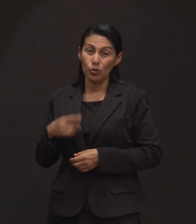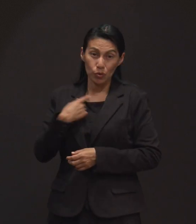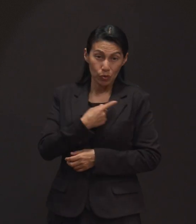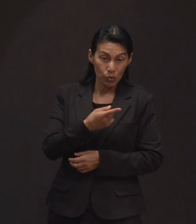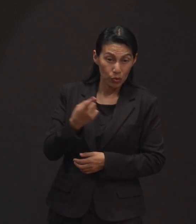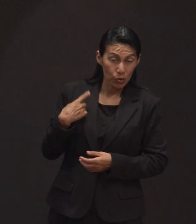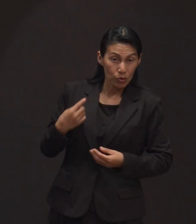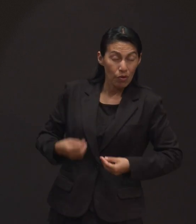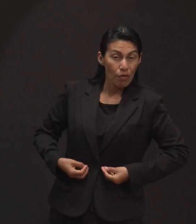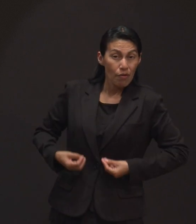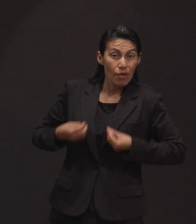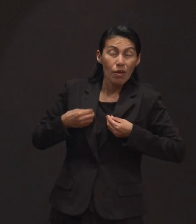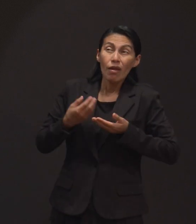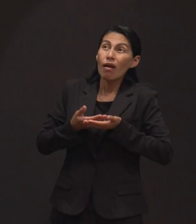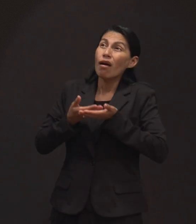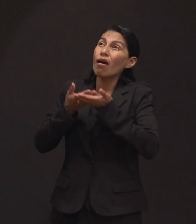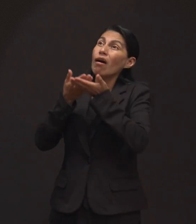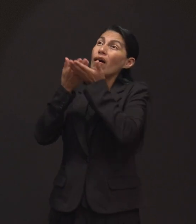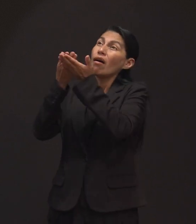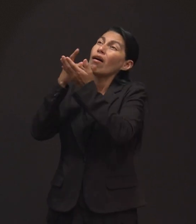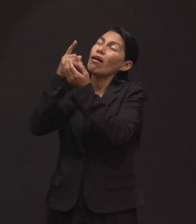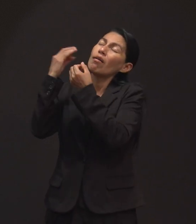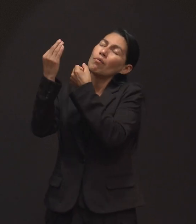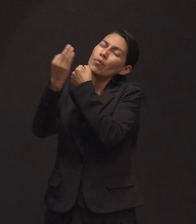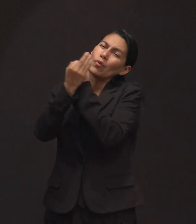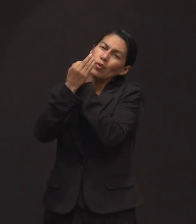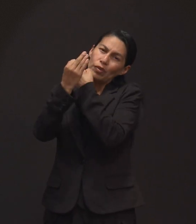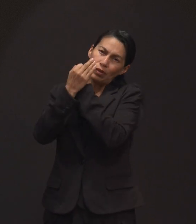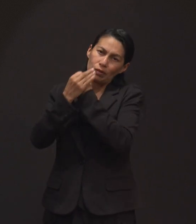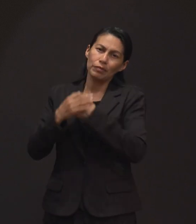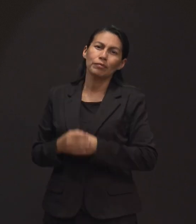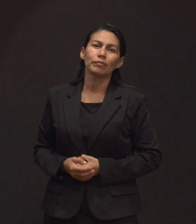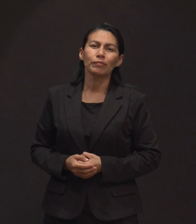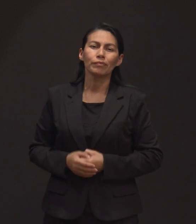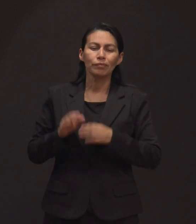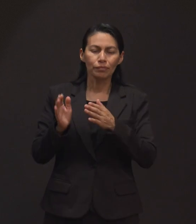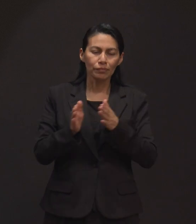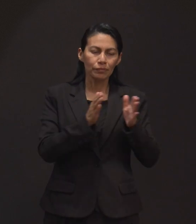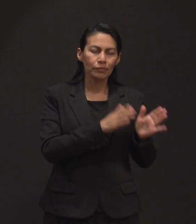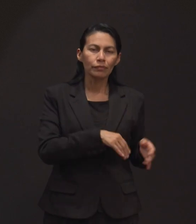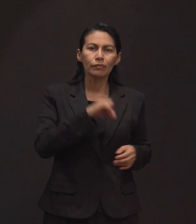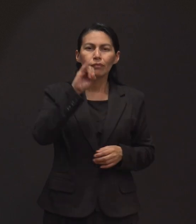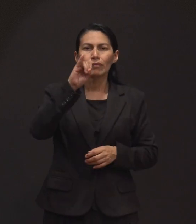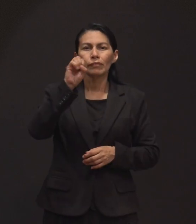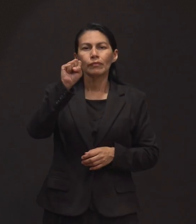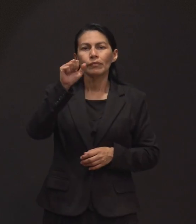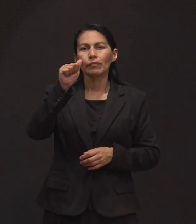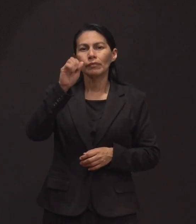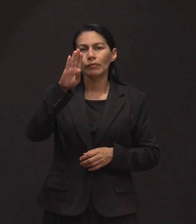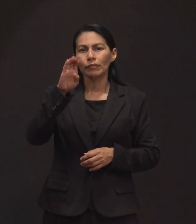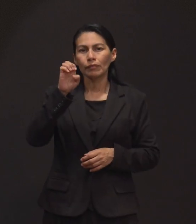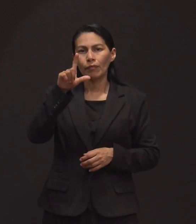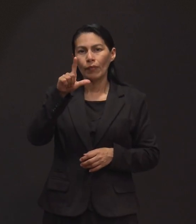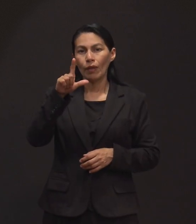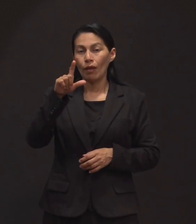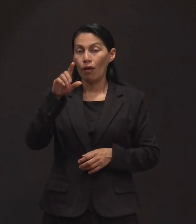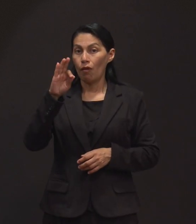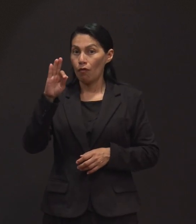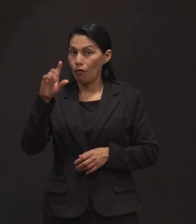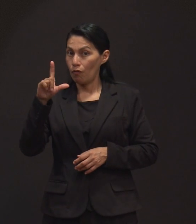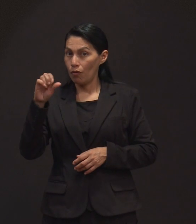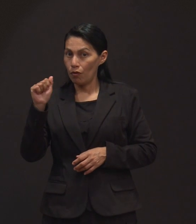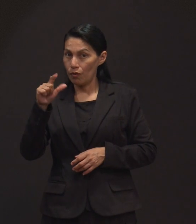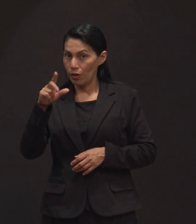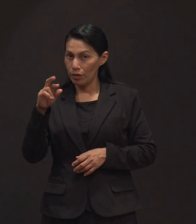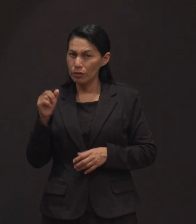para ponernos bajo su amparo y protección. Isabel Flores, por favor, si pueden